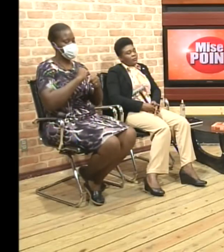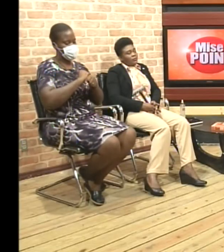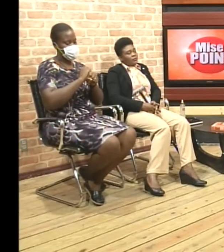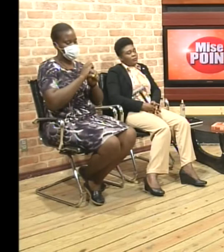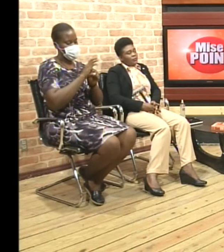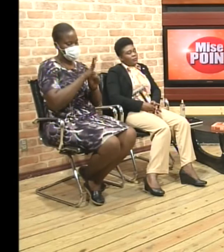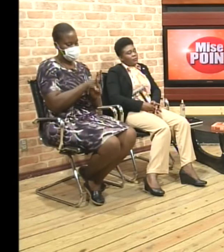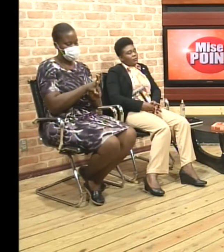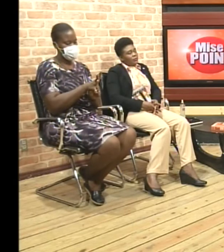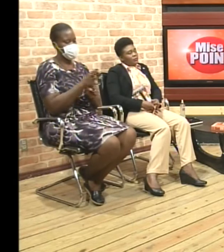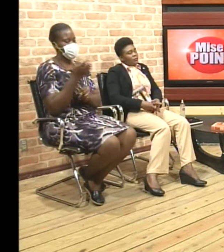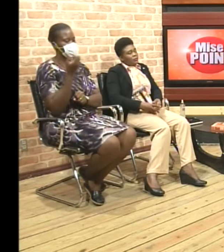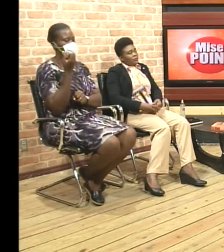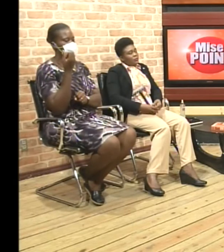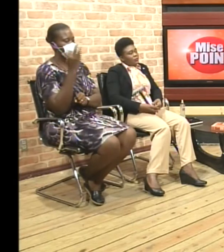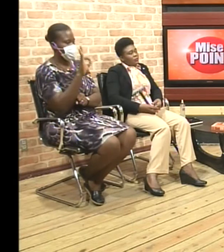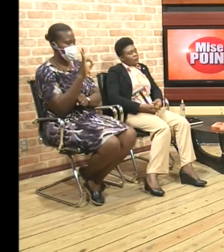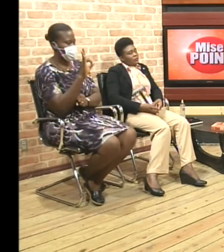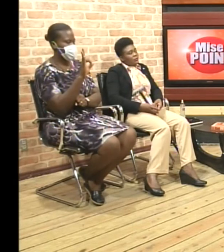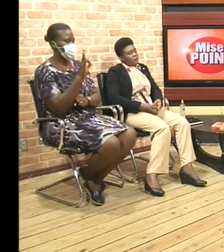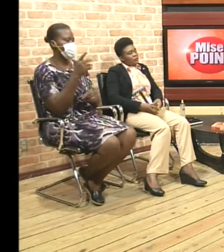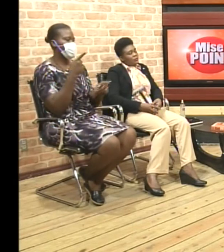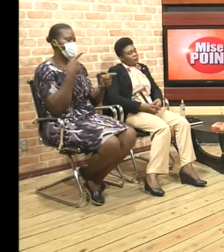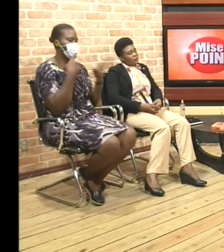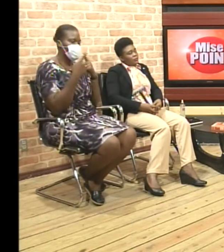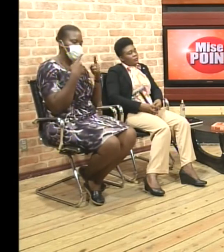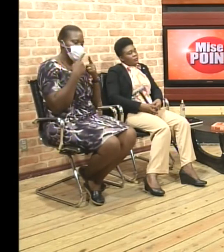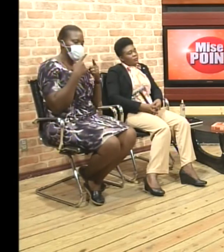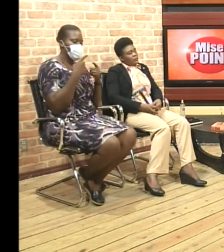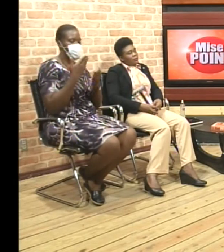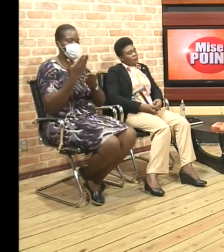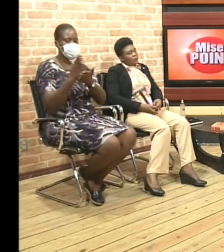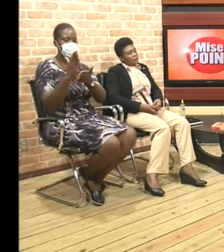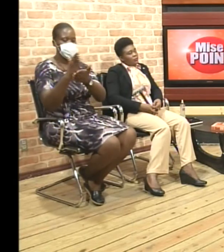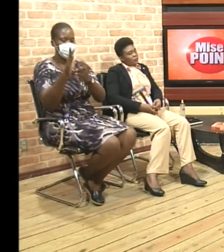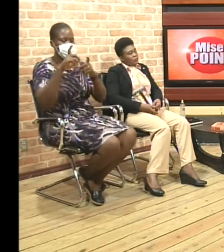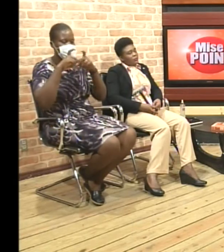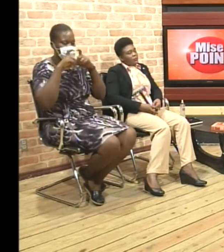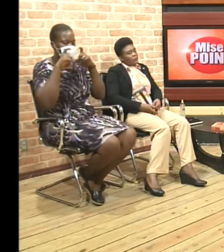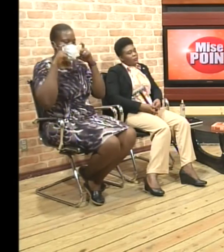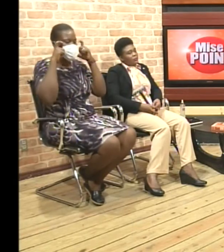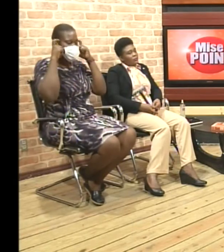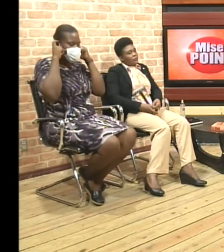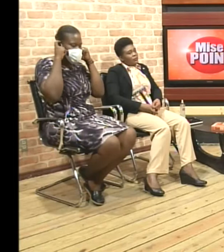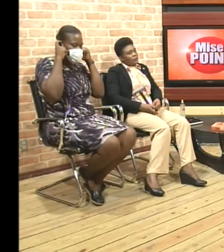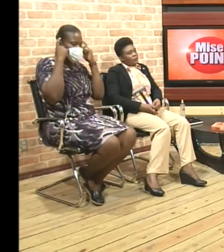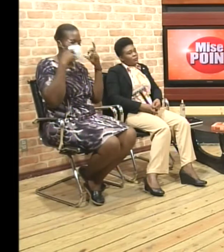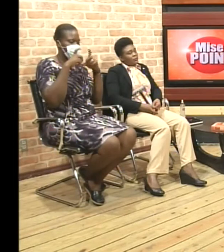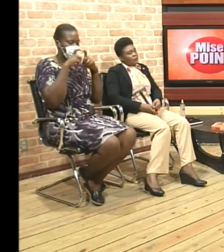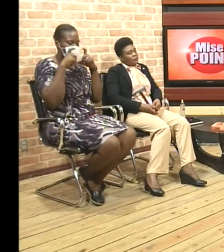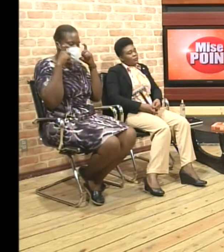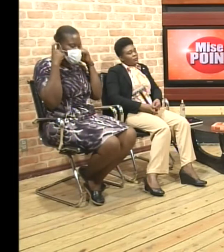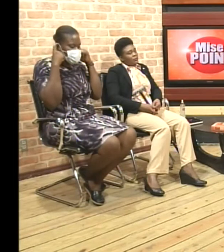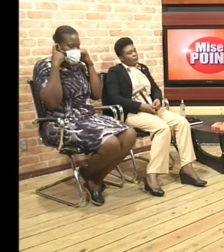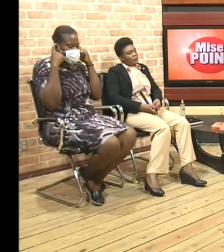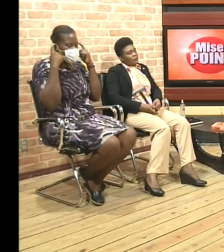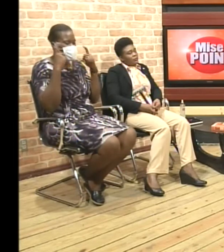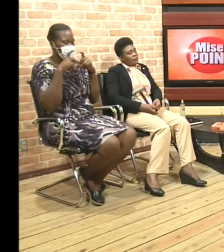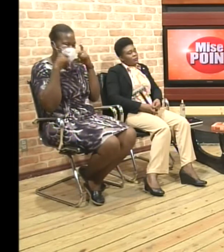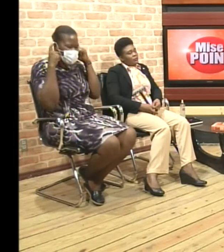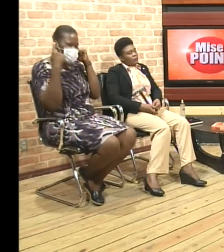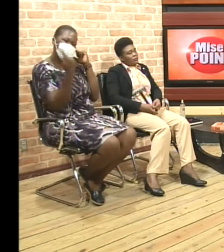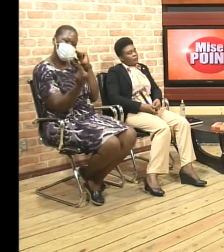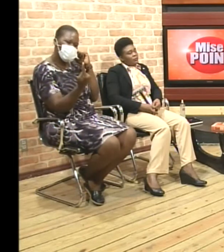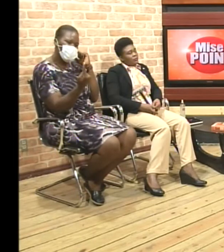madame Désir vous parle en pile de distribution de masques ou bien de masques disponibles pour BCF. À part de masques disponibles,